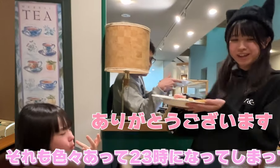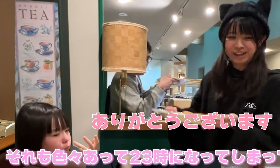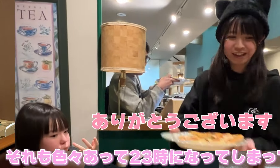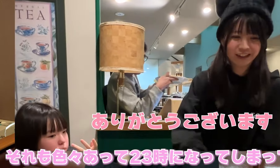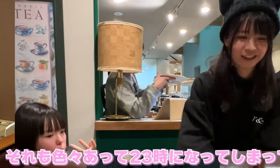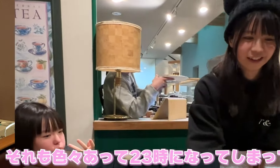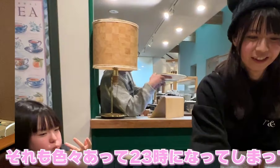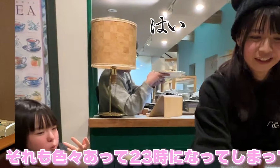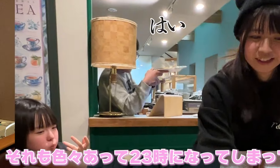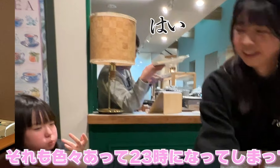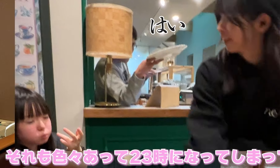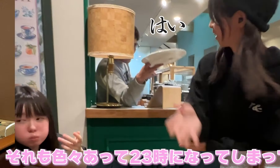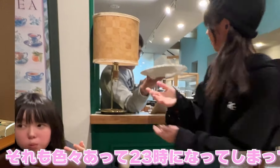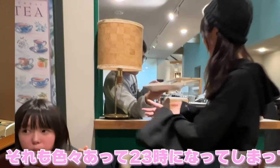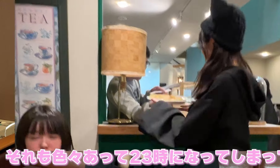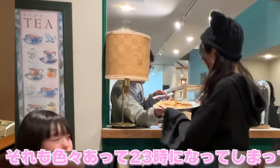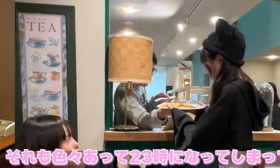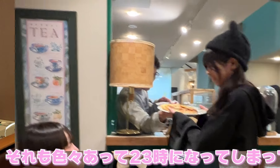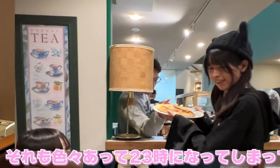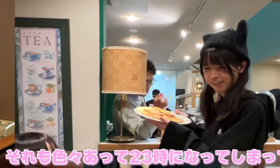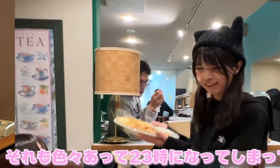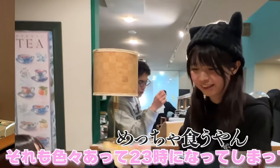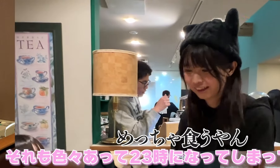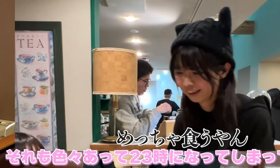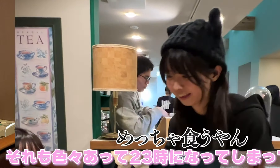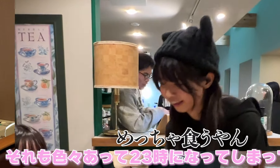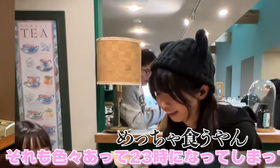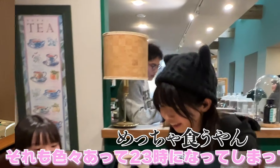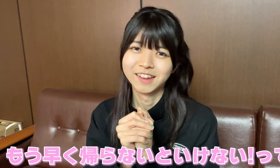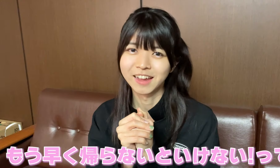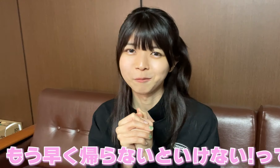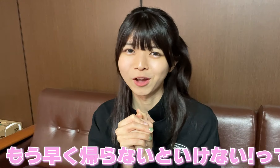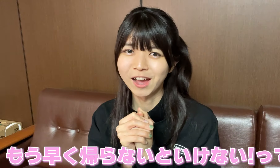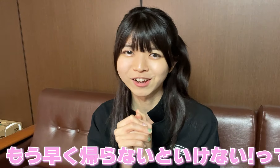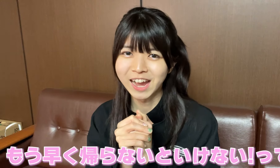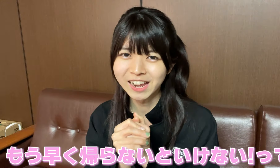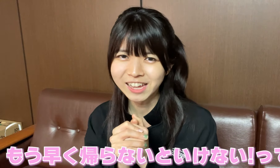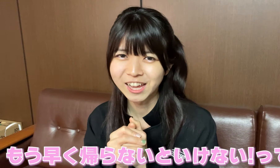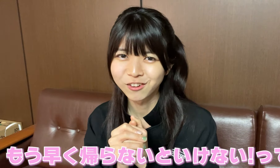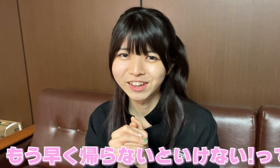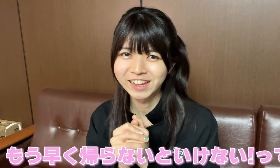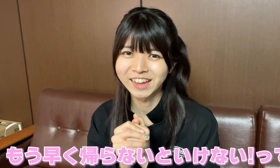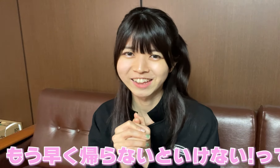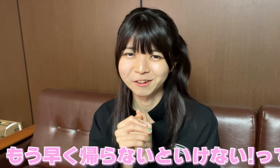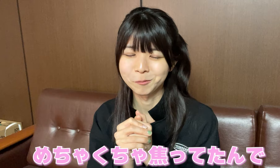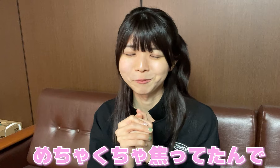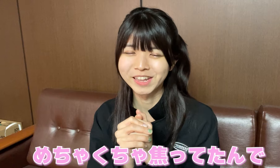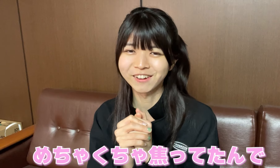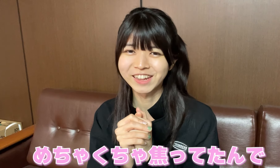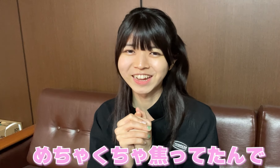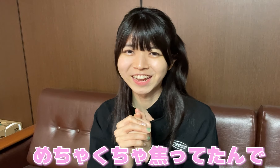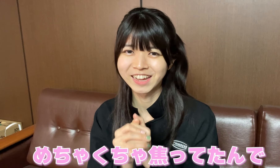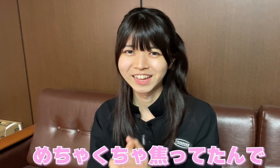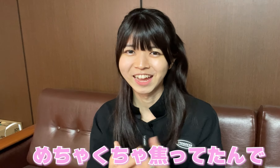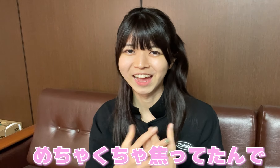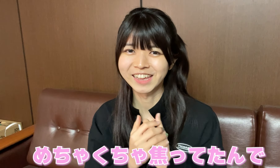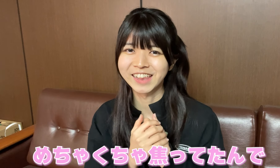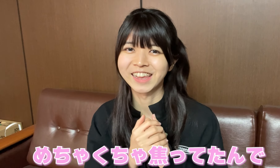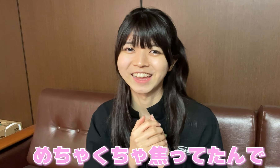あそれもいろいろあって11時になってしまってね、時間が。でも早く帰らないといけないってめちゃくちゃ 焦ってたん